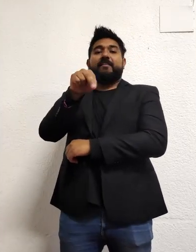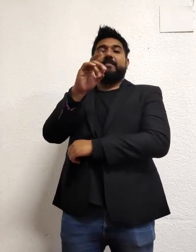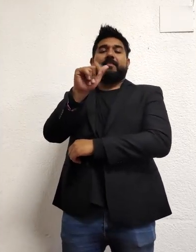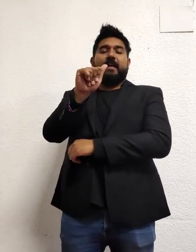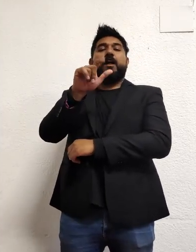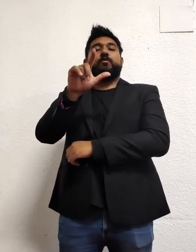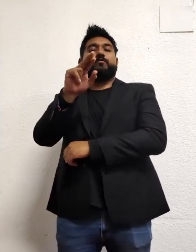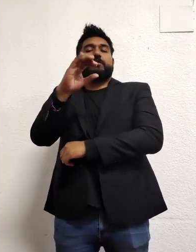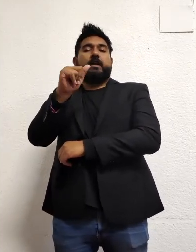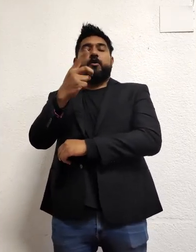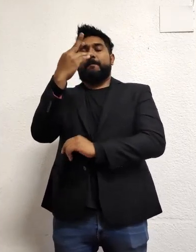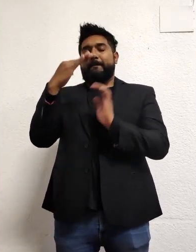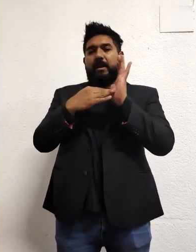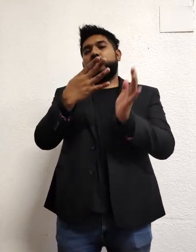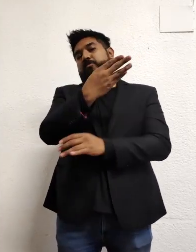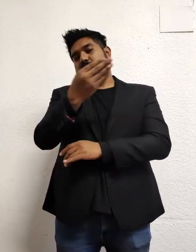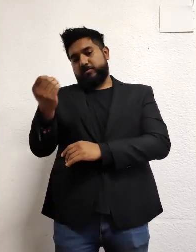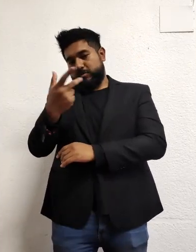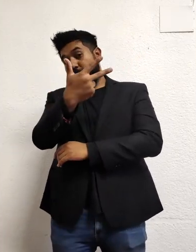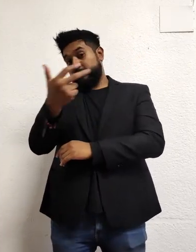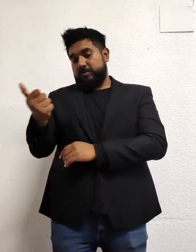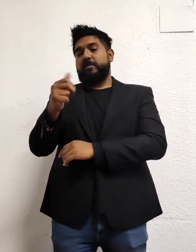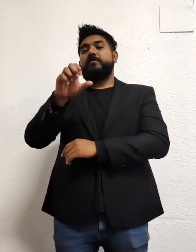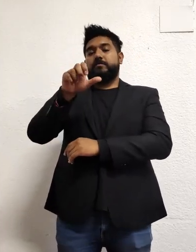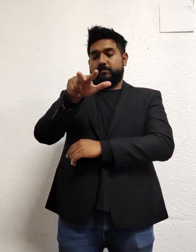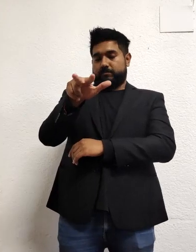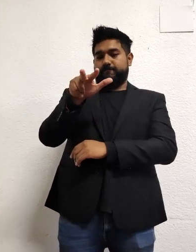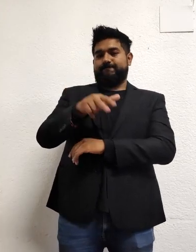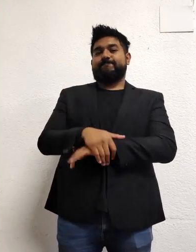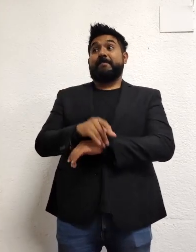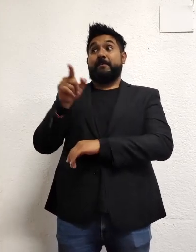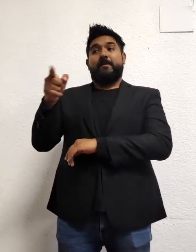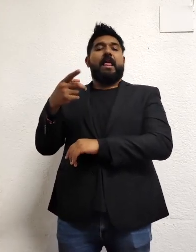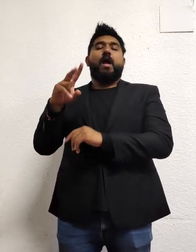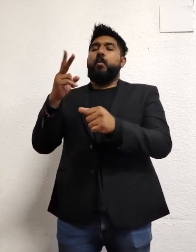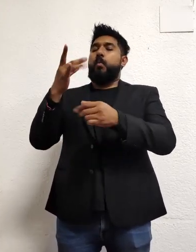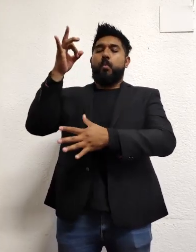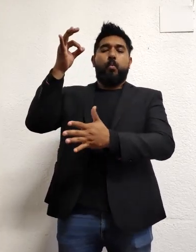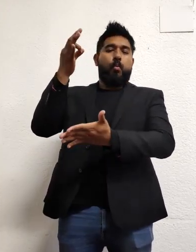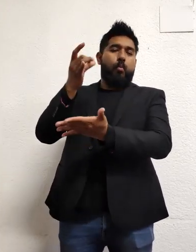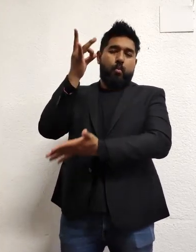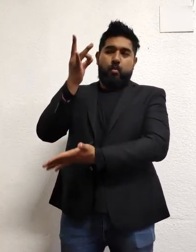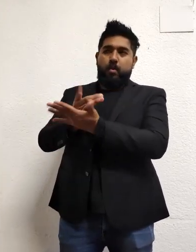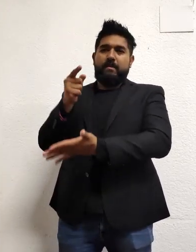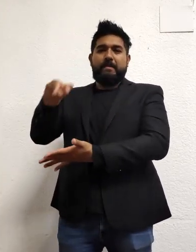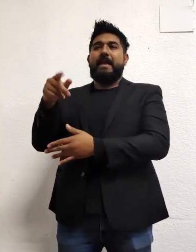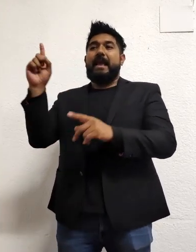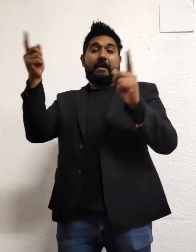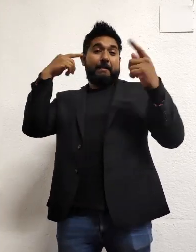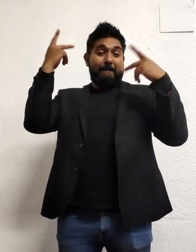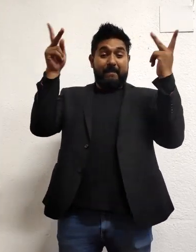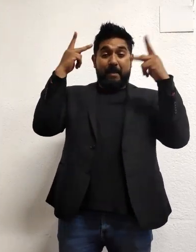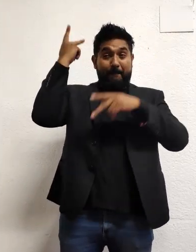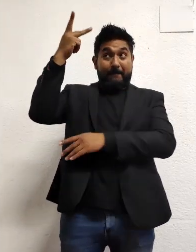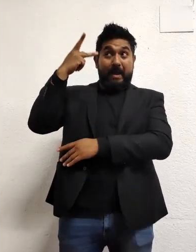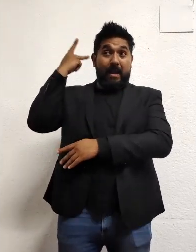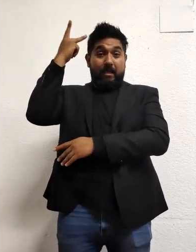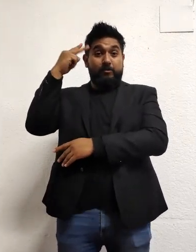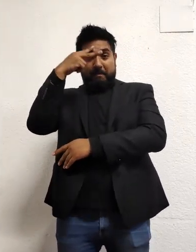de Andalucía en 1819. Fue la última virreina de Nueva España que ocupó el Palacio de